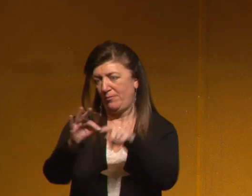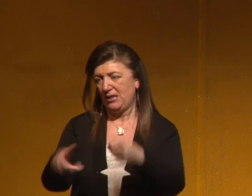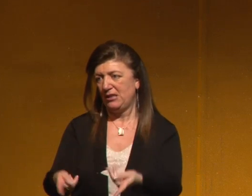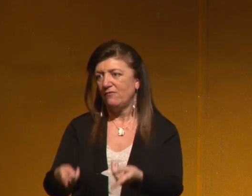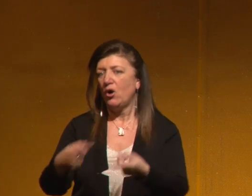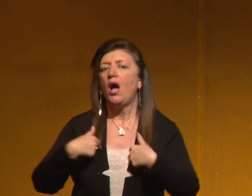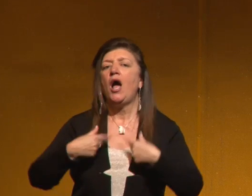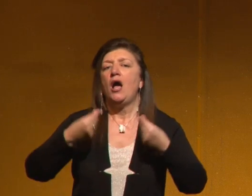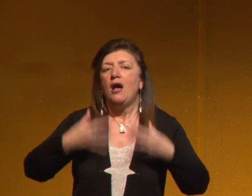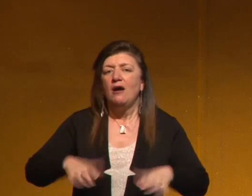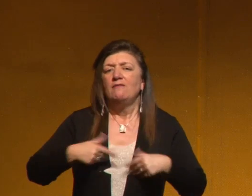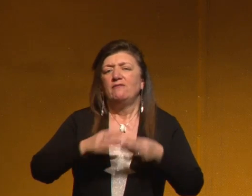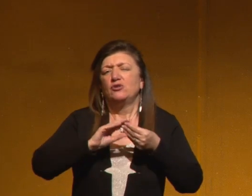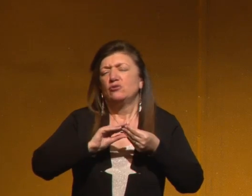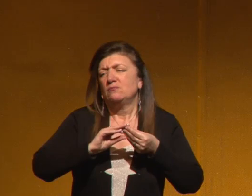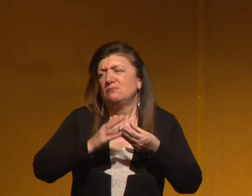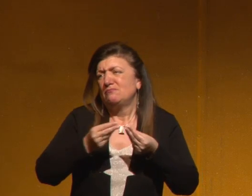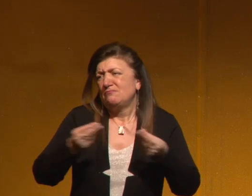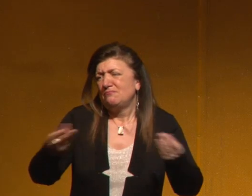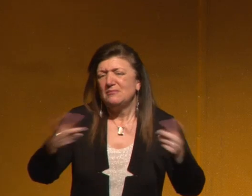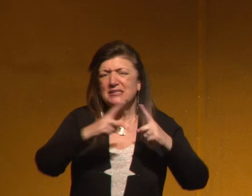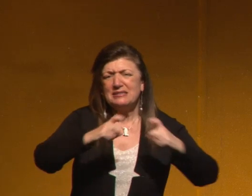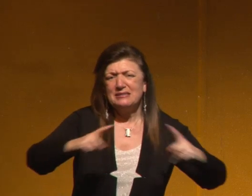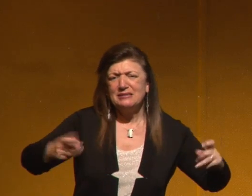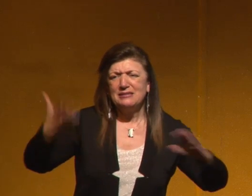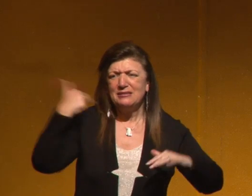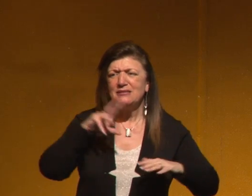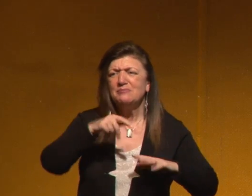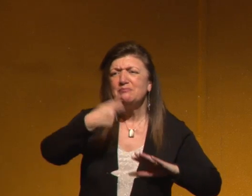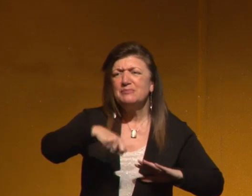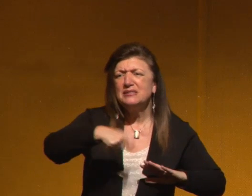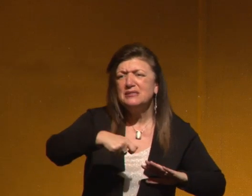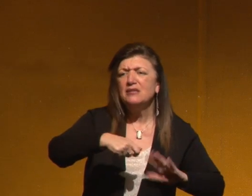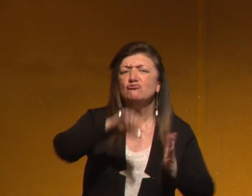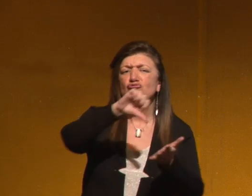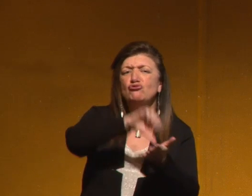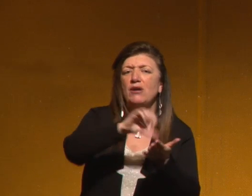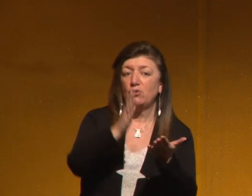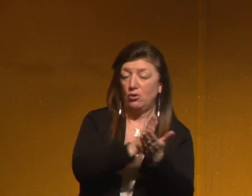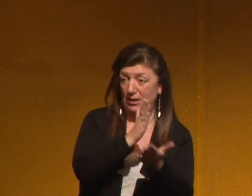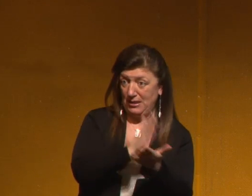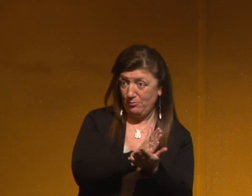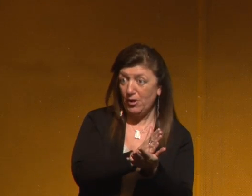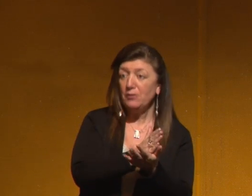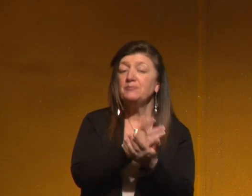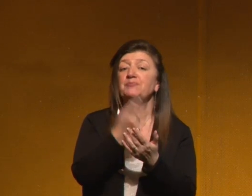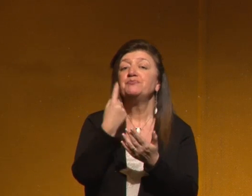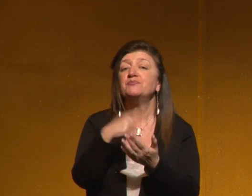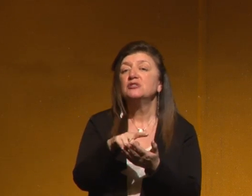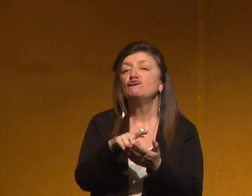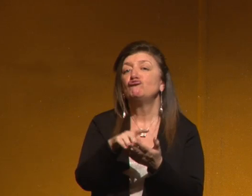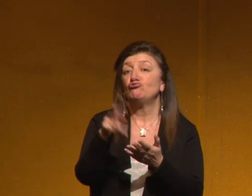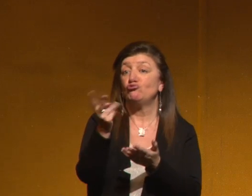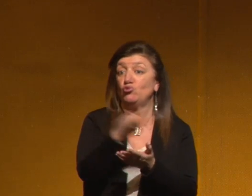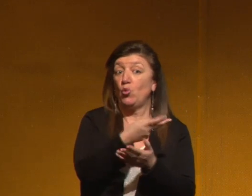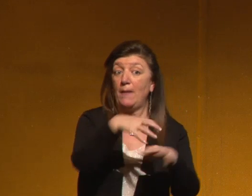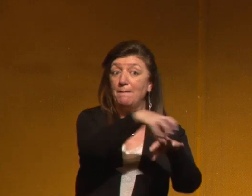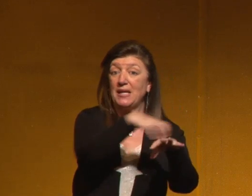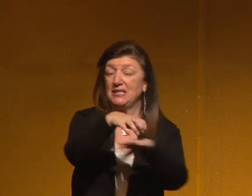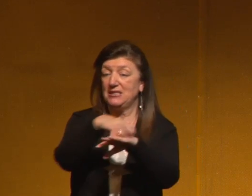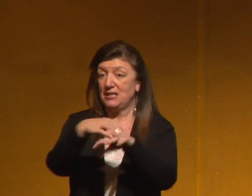c'è l'abbiamo appena riconfermato il presidente del del centro per il libro che luoghi in cui collaborano i due ministeri che ha un